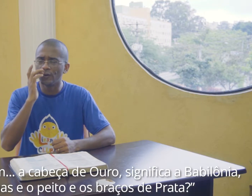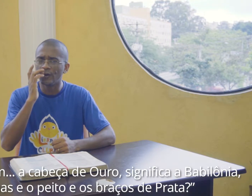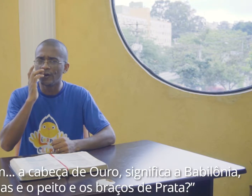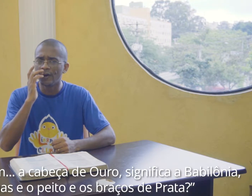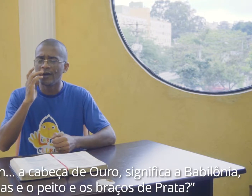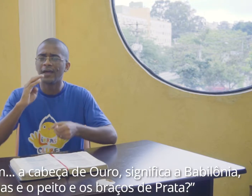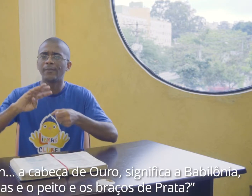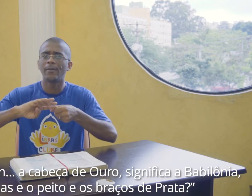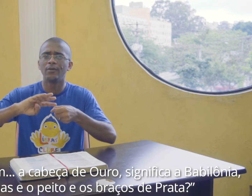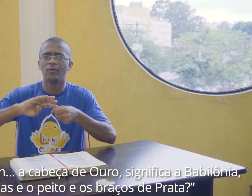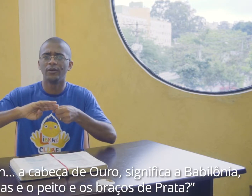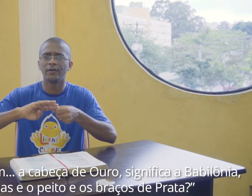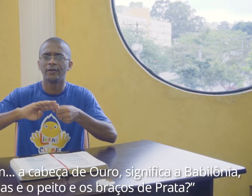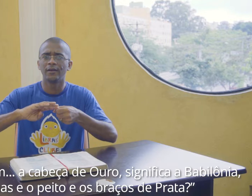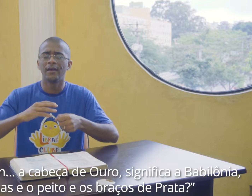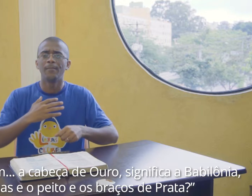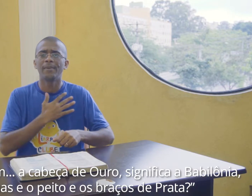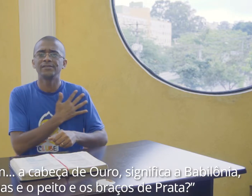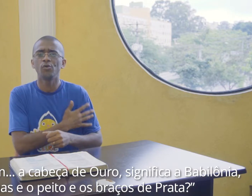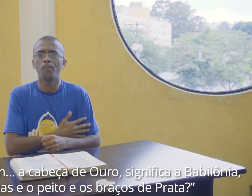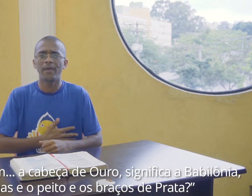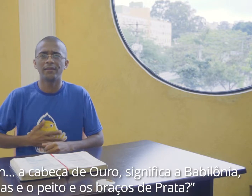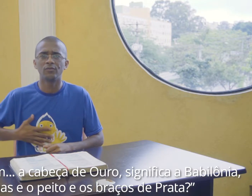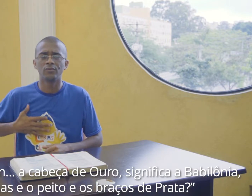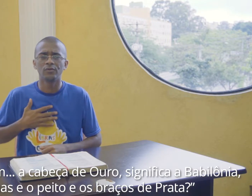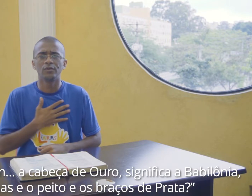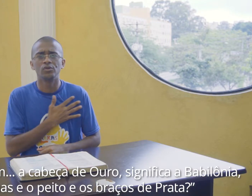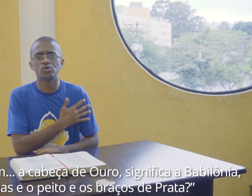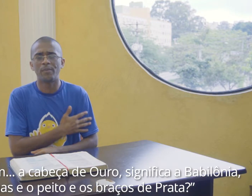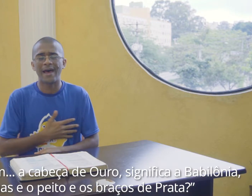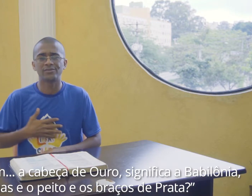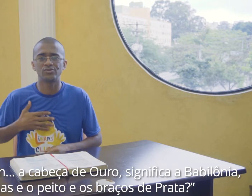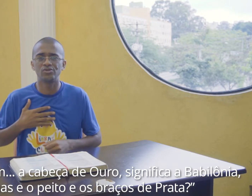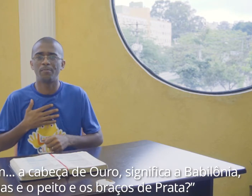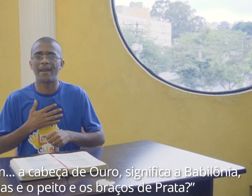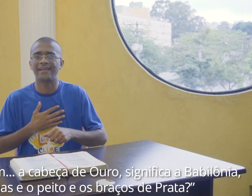ouro era a Babilônia, mas e o peito e os braços de prata?